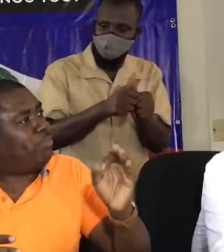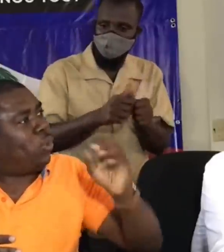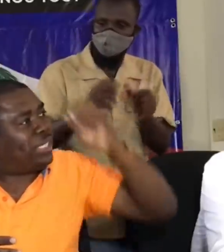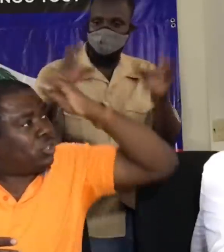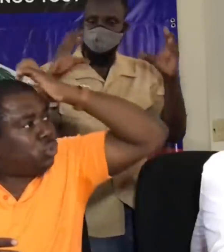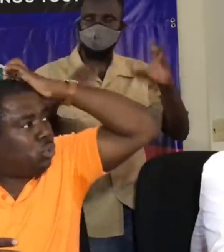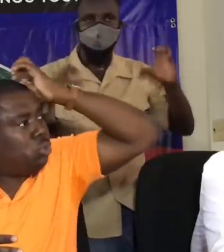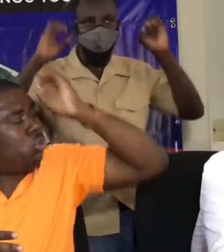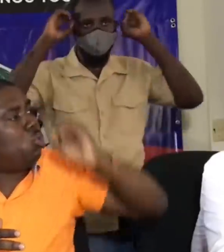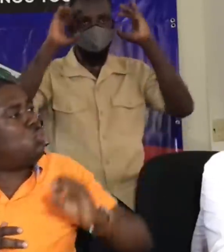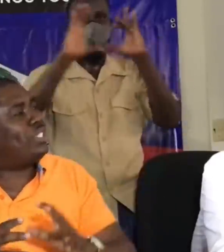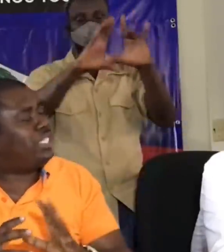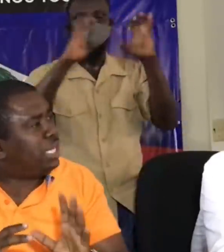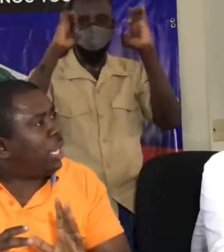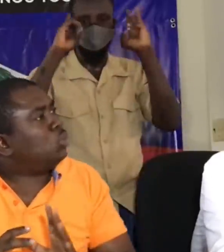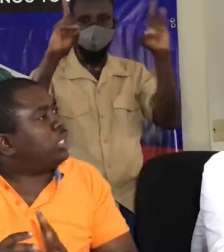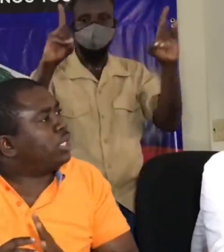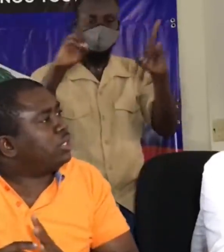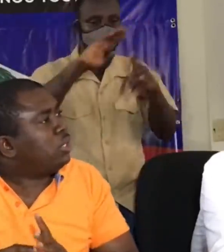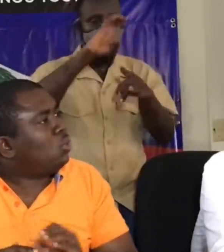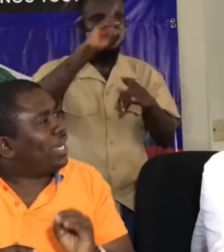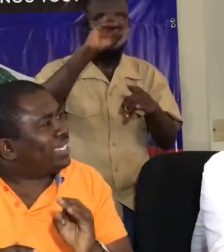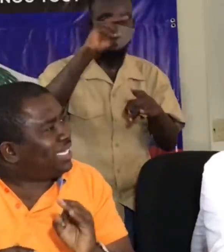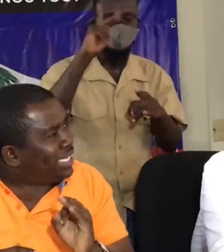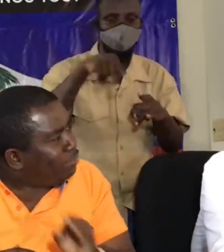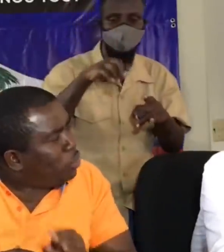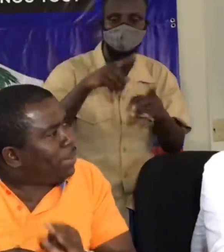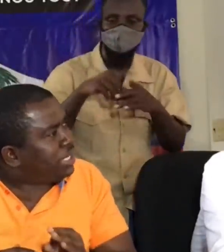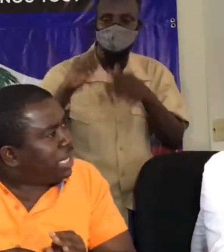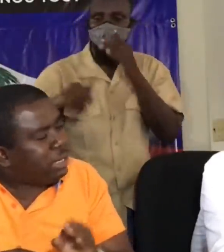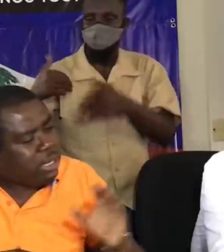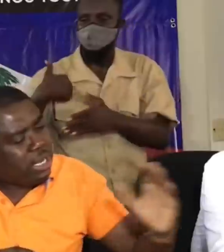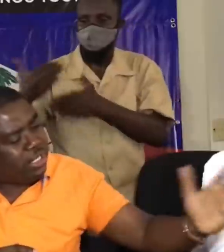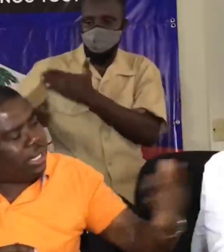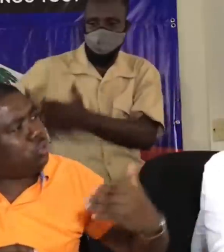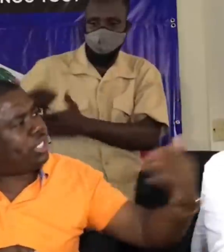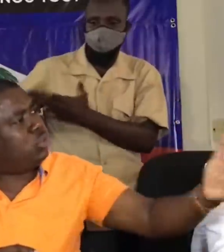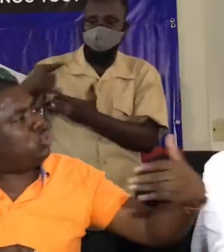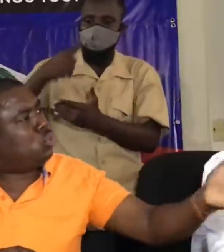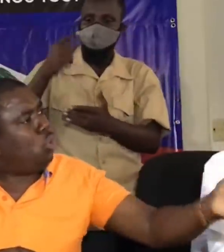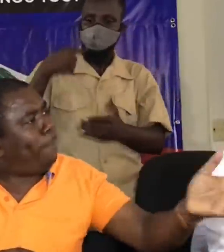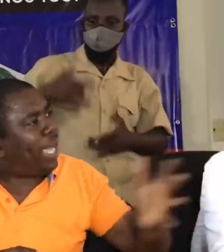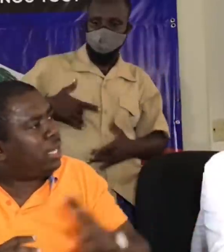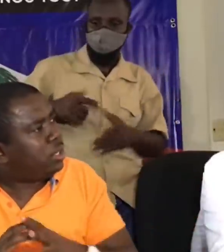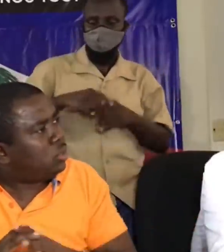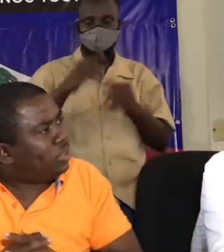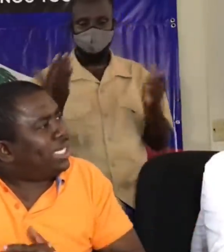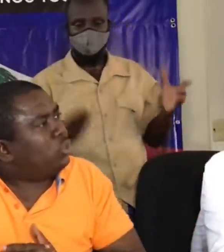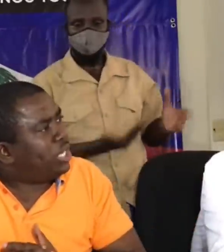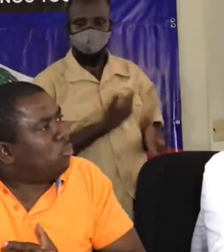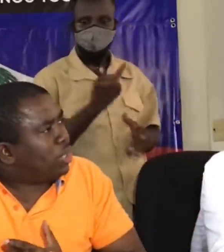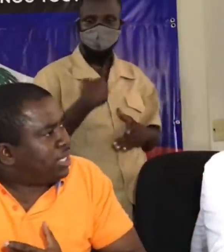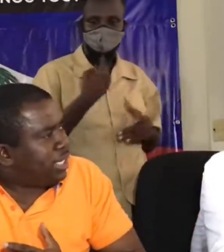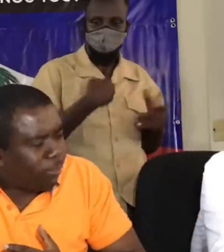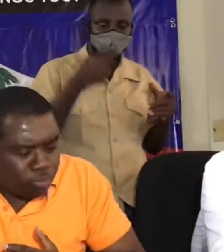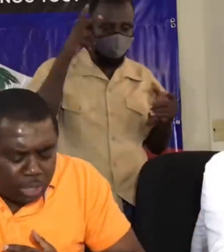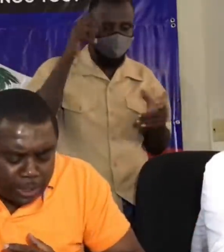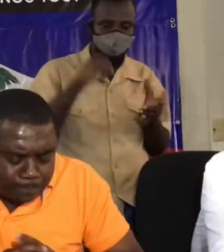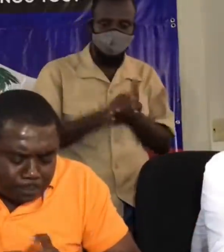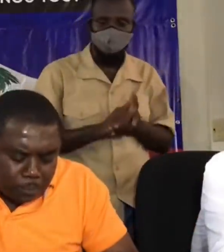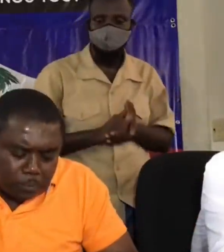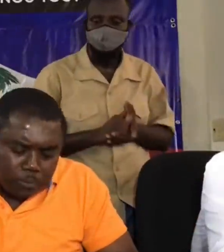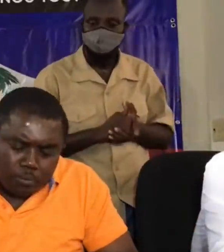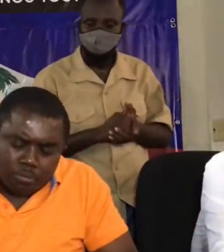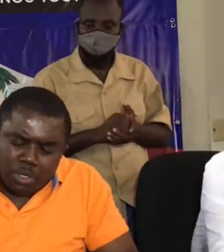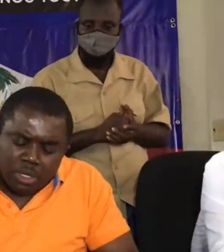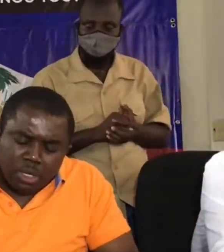abonné avec la chaîne là, n'a remercié, et ou même qui a regardé vidéo ça, qui peut-être beaucoup abonné avec la chaîne là, n'a invité à abonner avec la chaîne